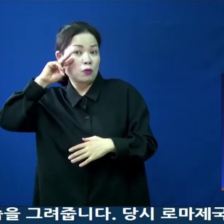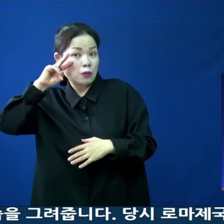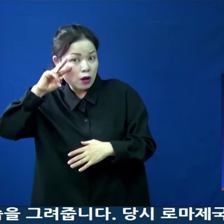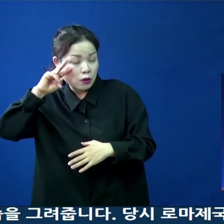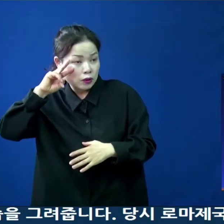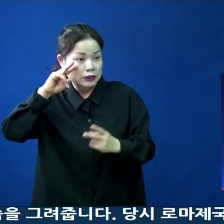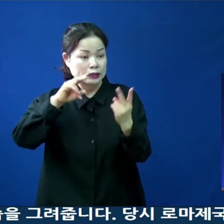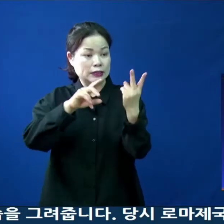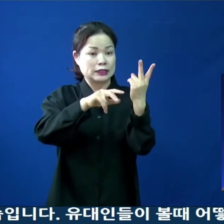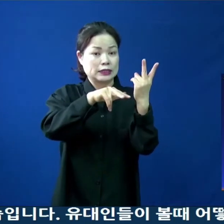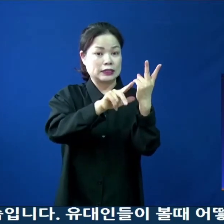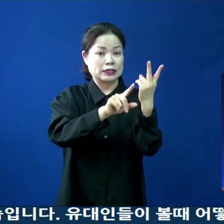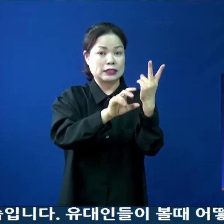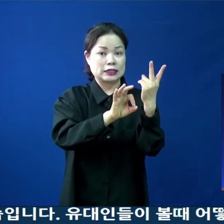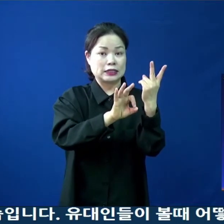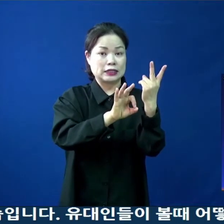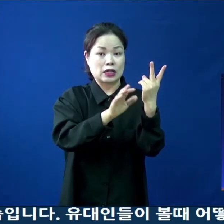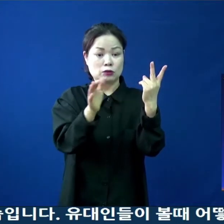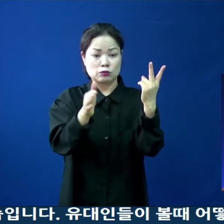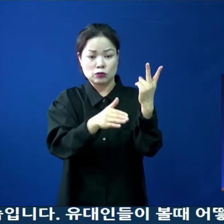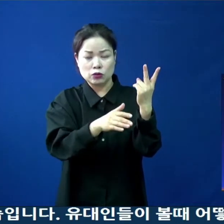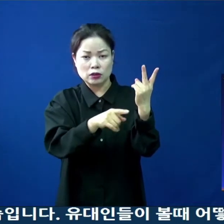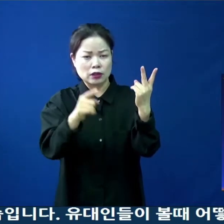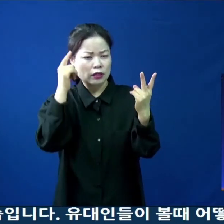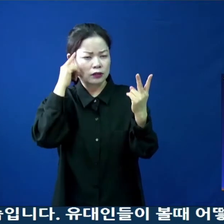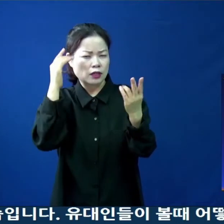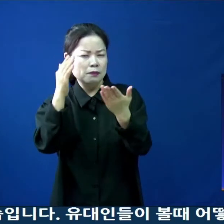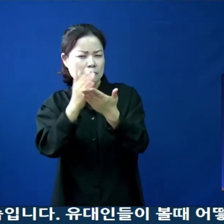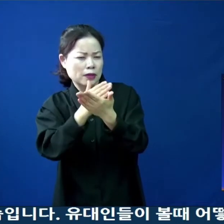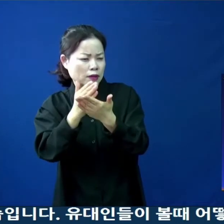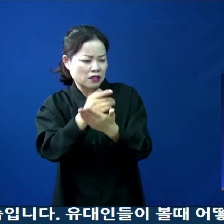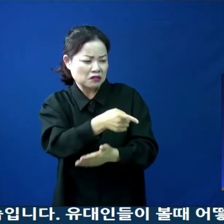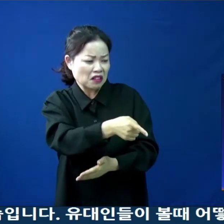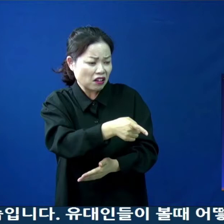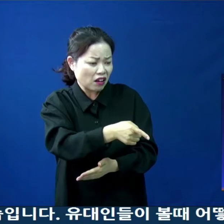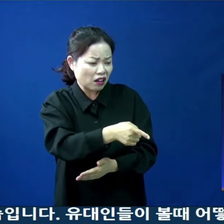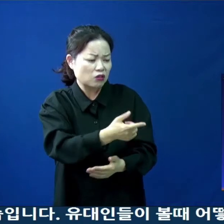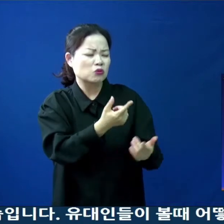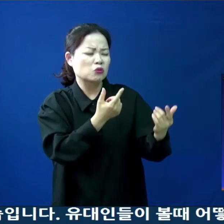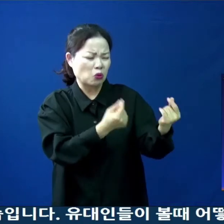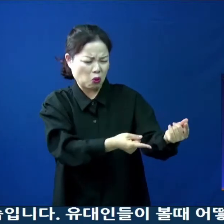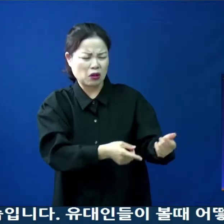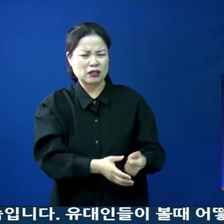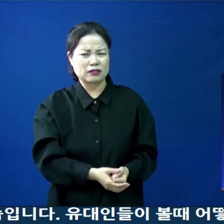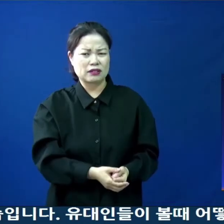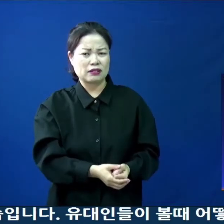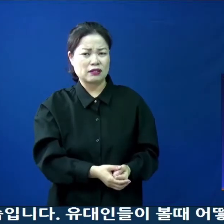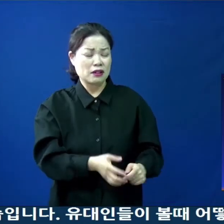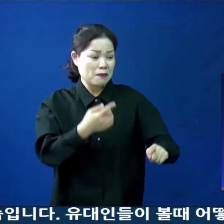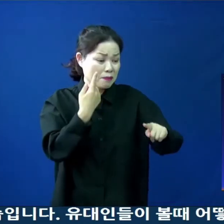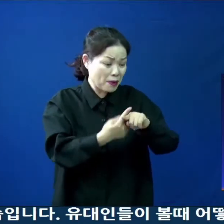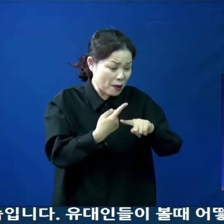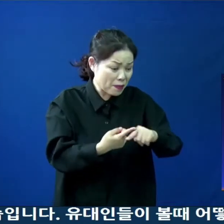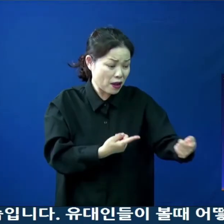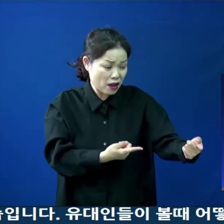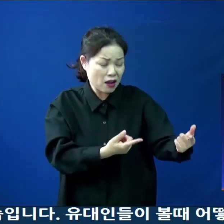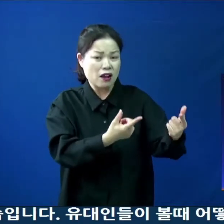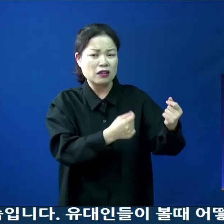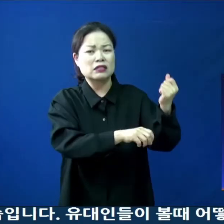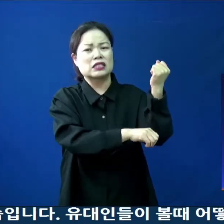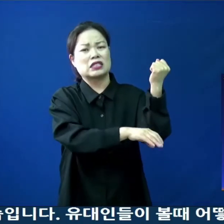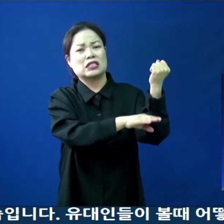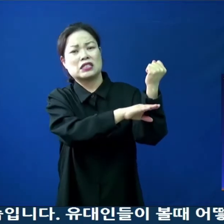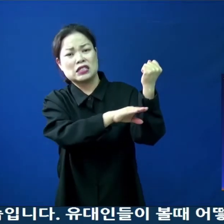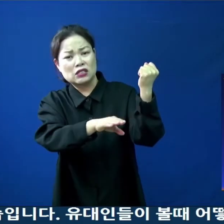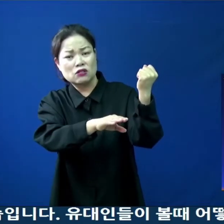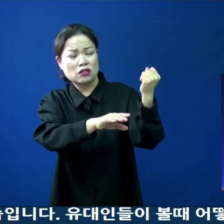이 2장부터 다른 사람을 판단하는 내가 동일하다, 다른 사람을 판단하는 그 기준으로